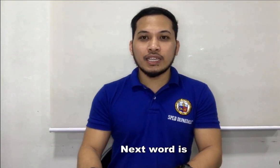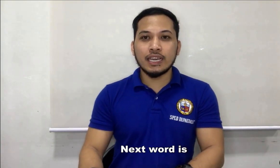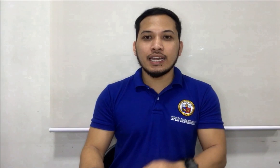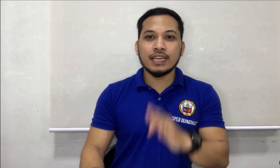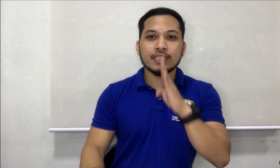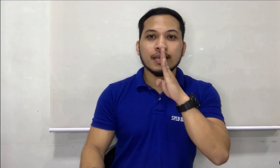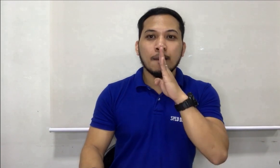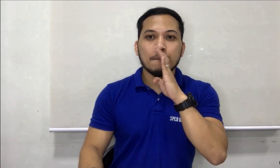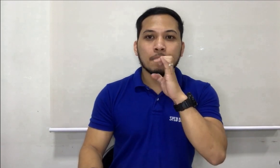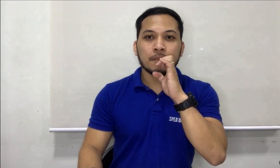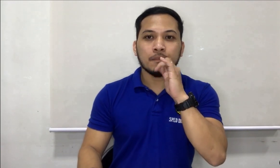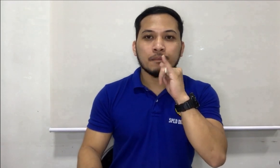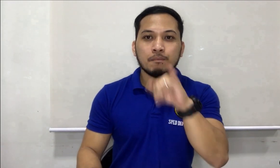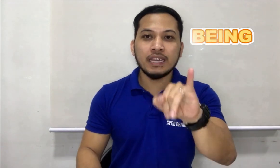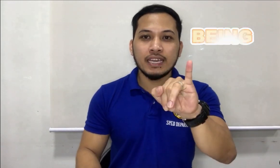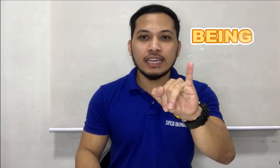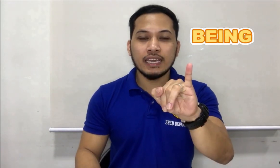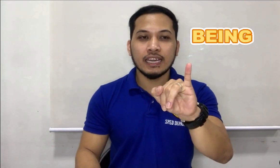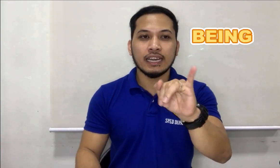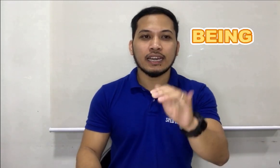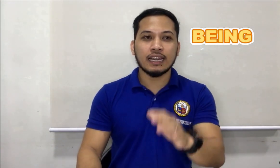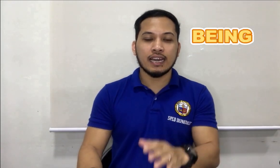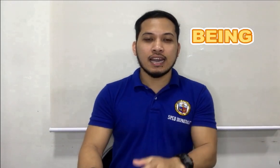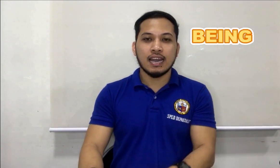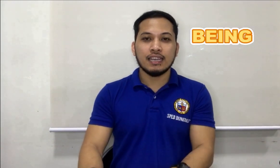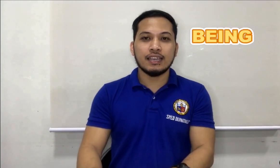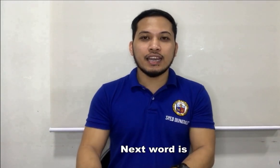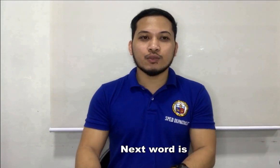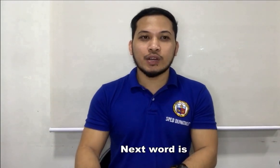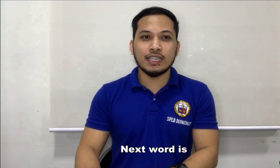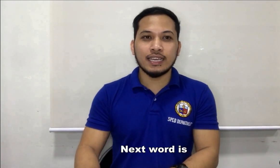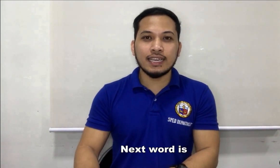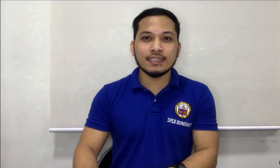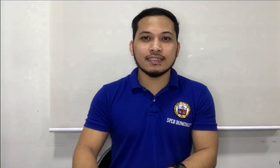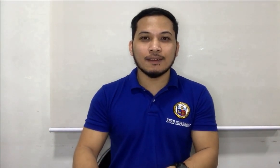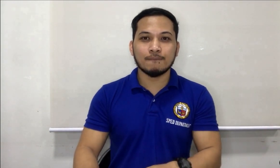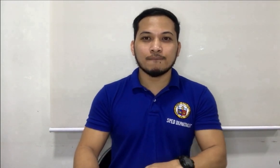Next word is being. Next word